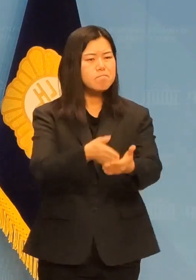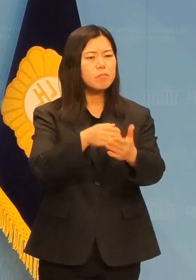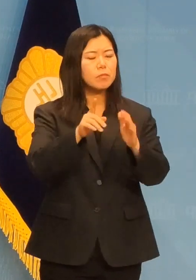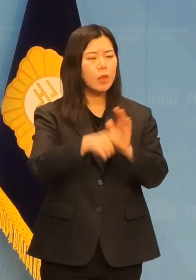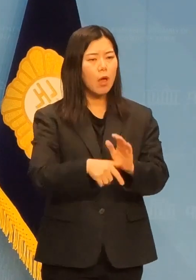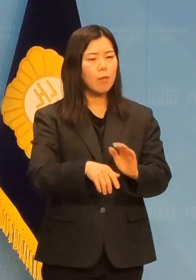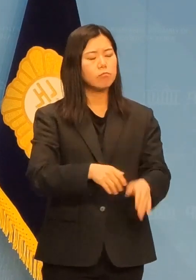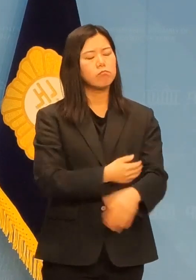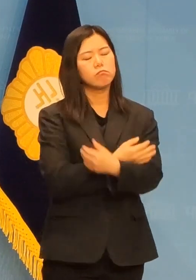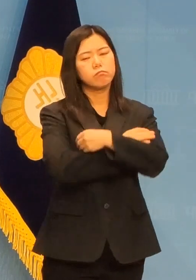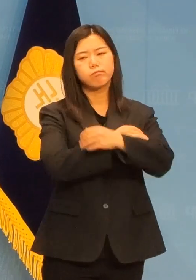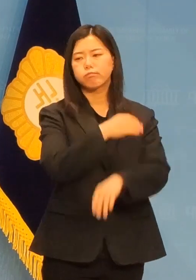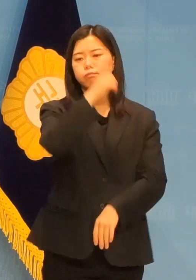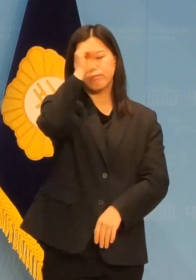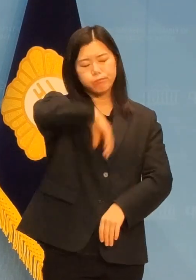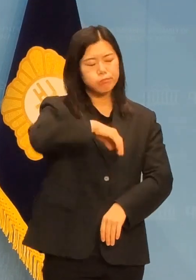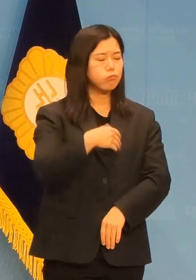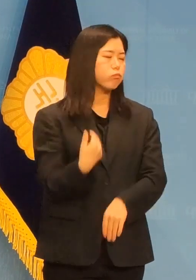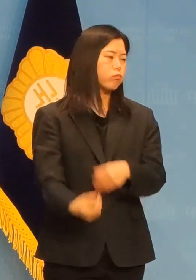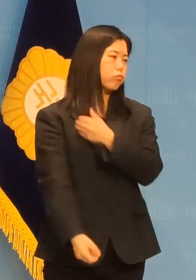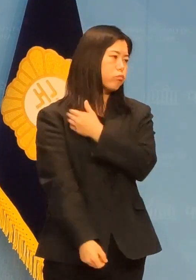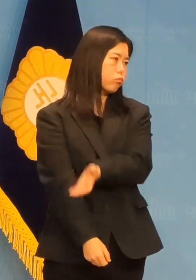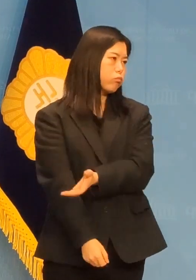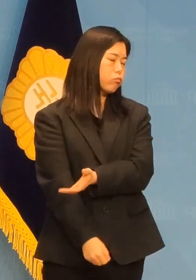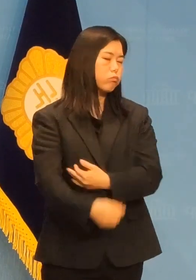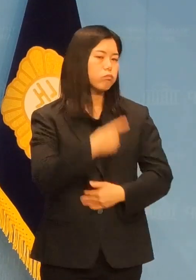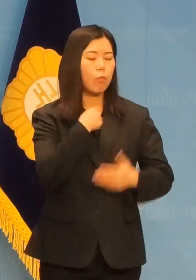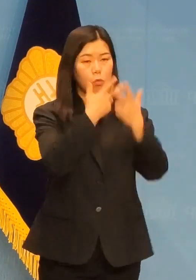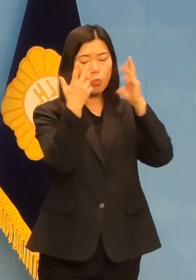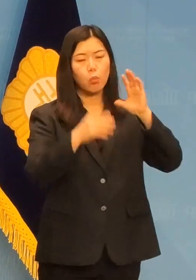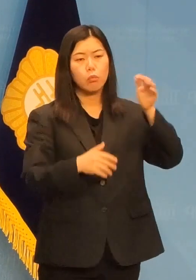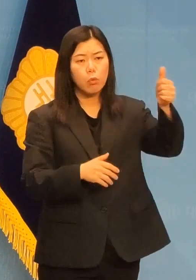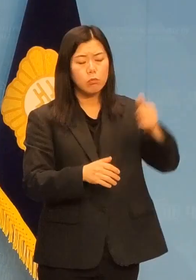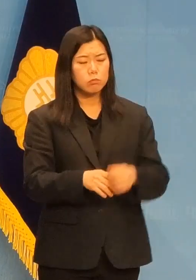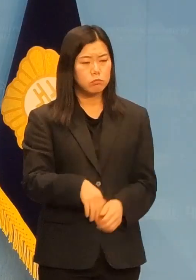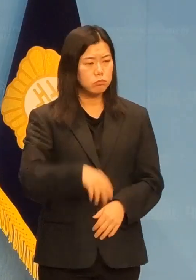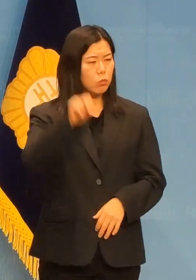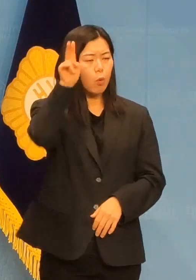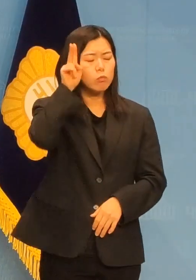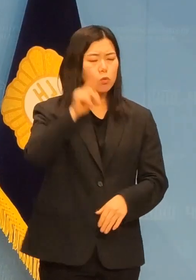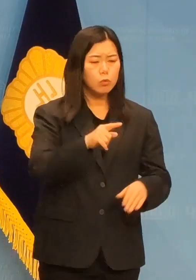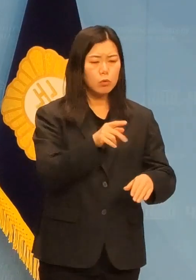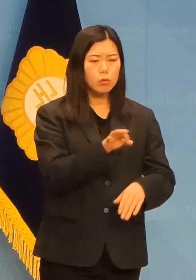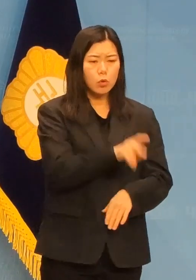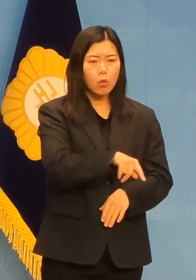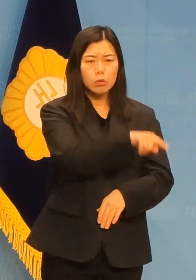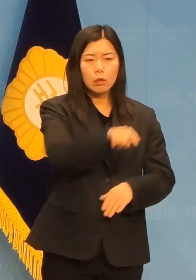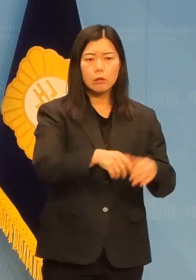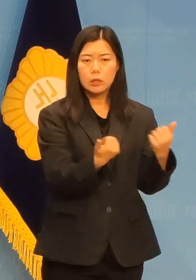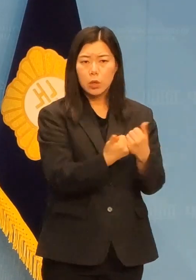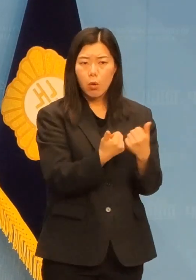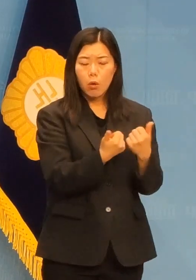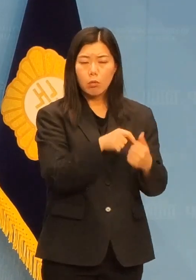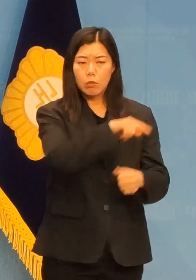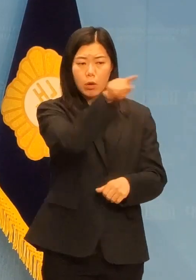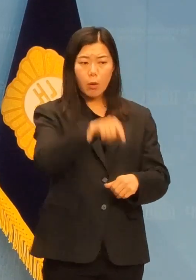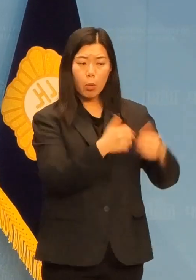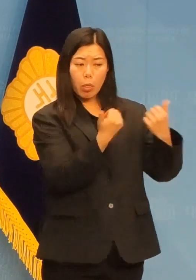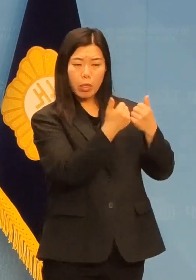끼고 강 건너 불구경하던 이재명 대통령이 여당 대전 충남 의원들과의